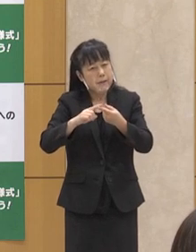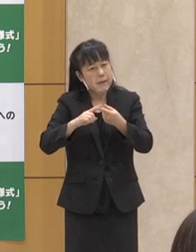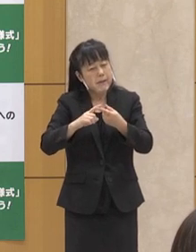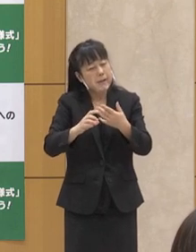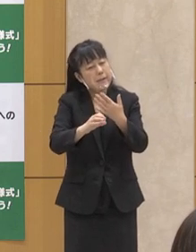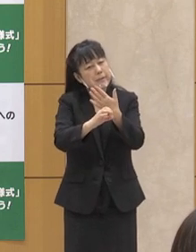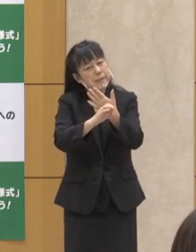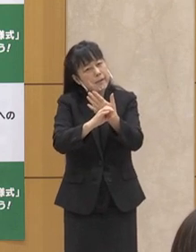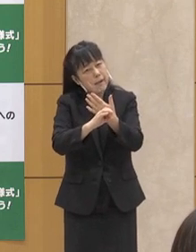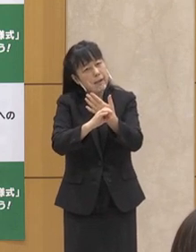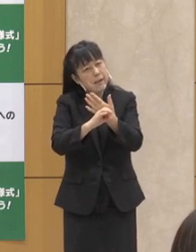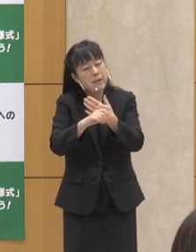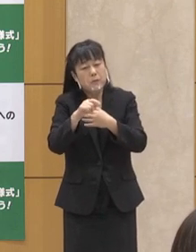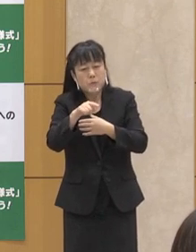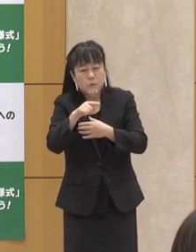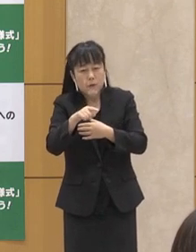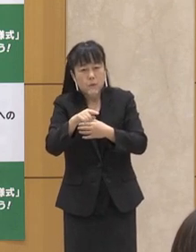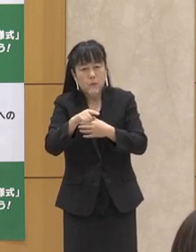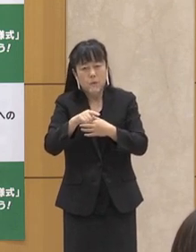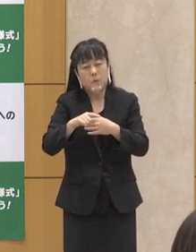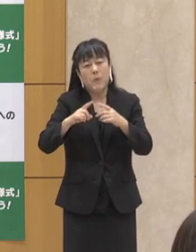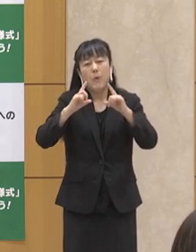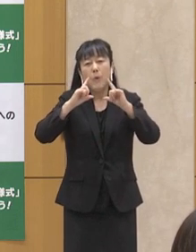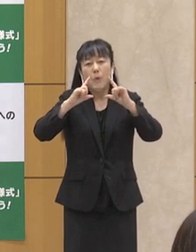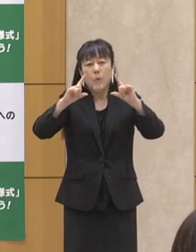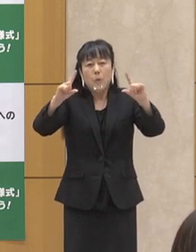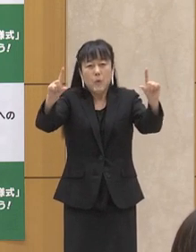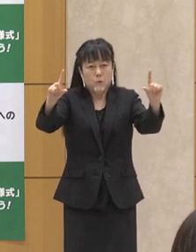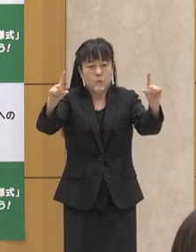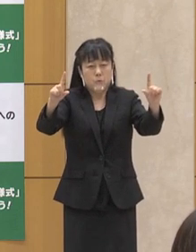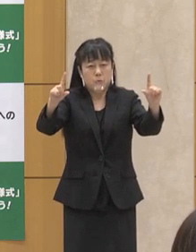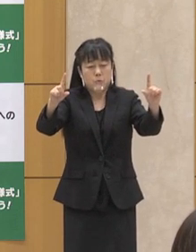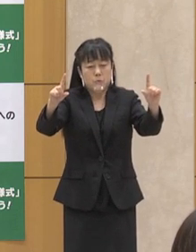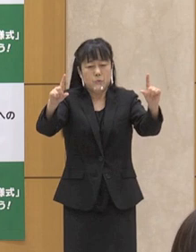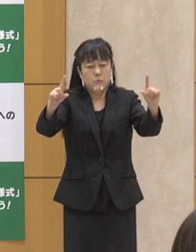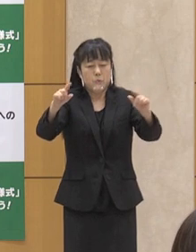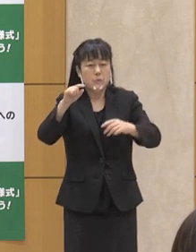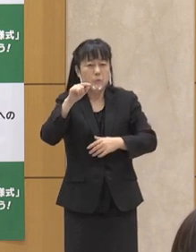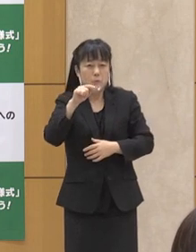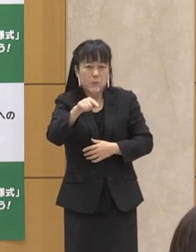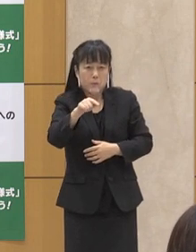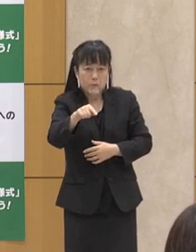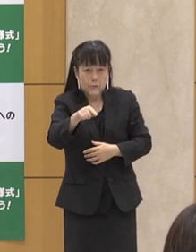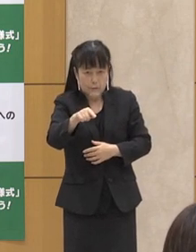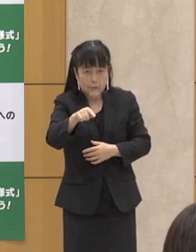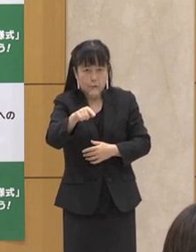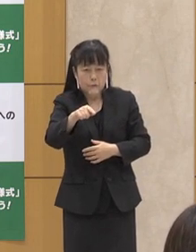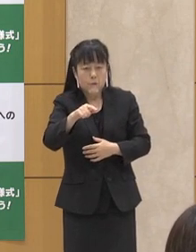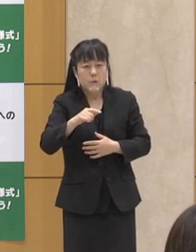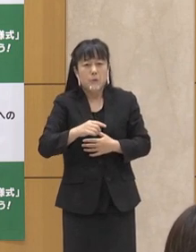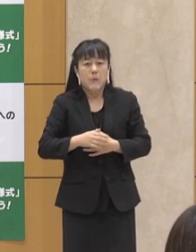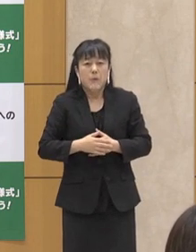表していくことによってかえって、そういう、